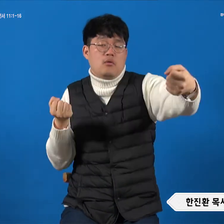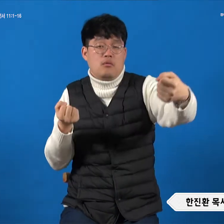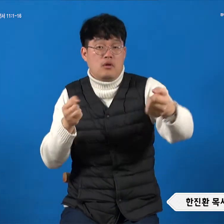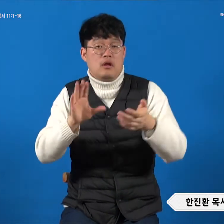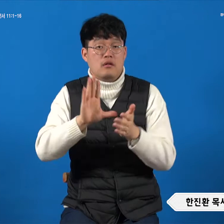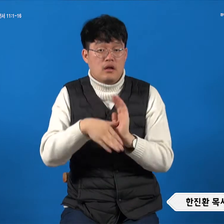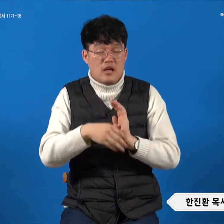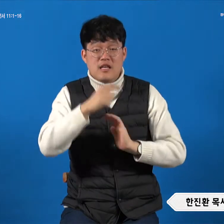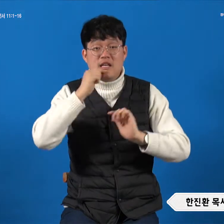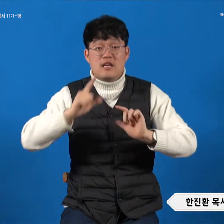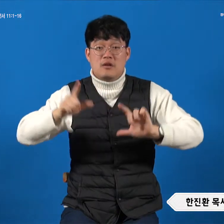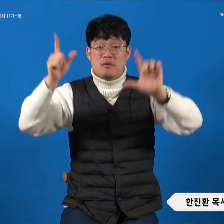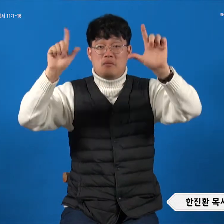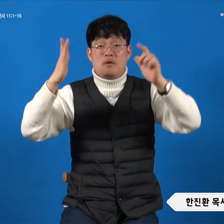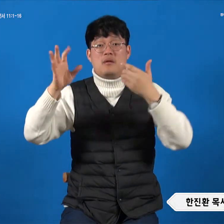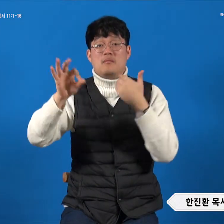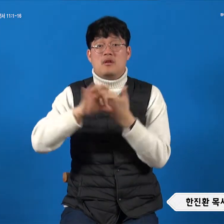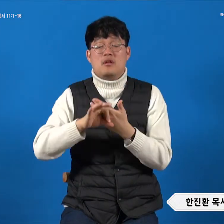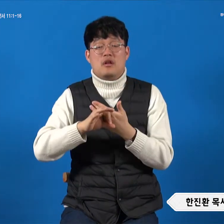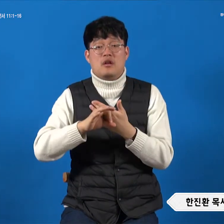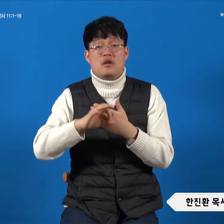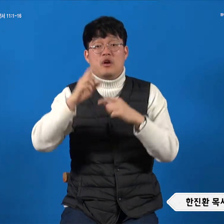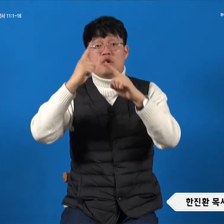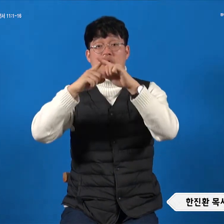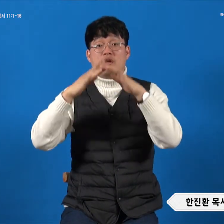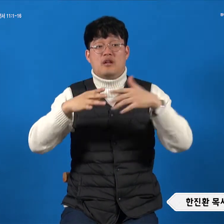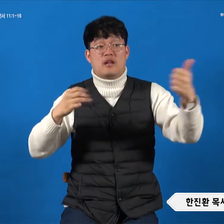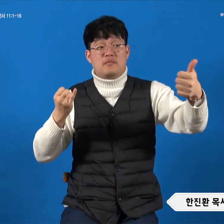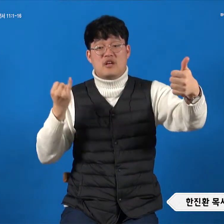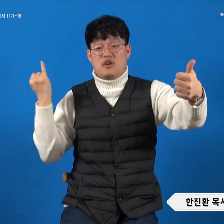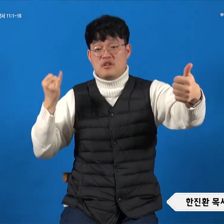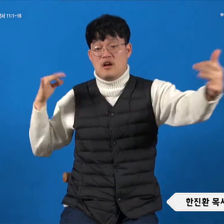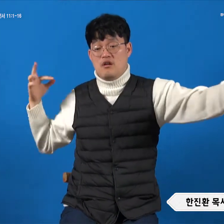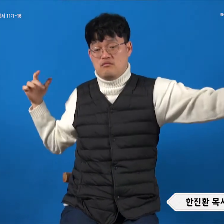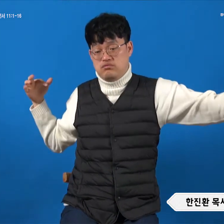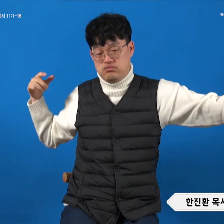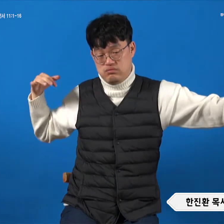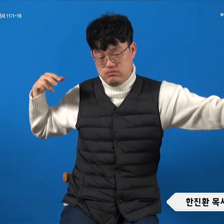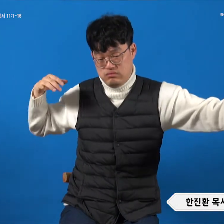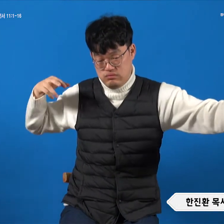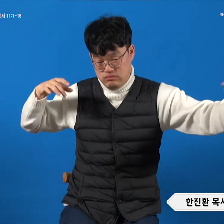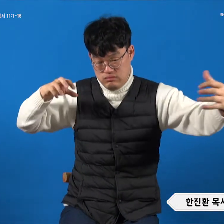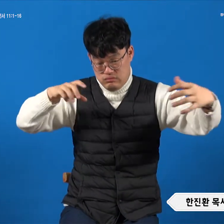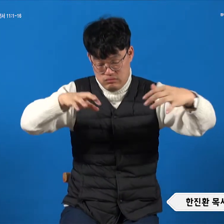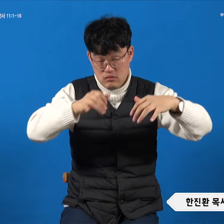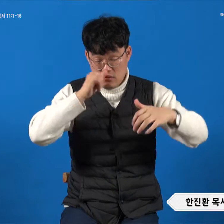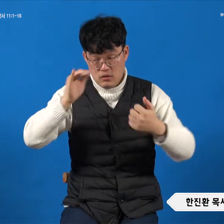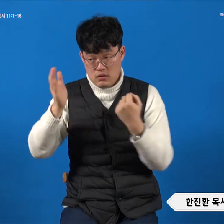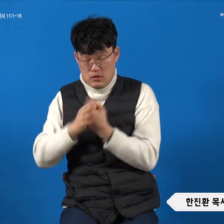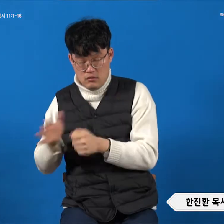그런 시대에 일요일만 되면 교회는 남녀가 같이 막 몰려드니까